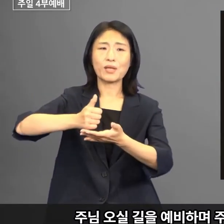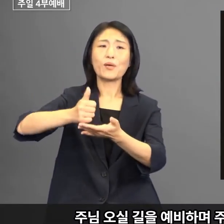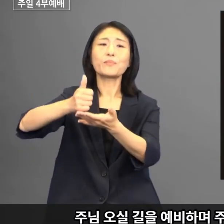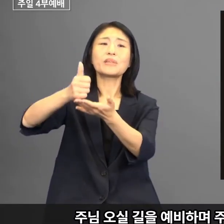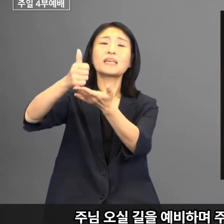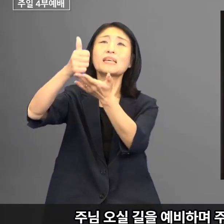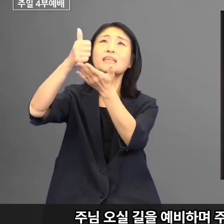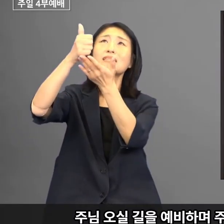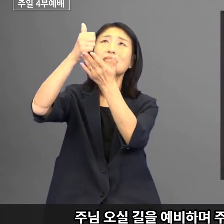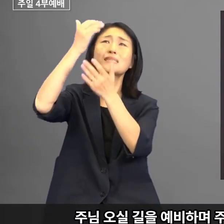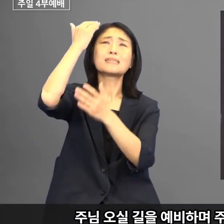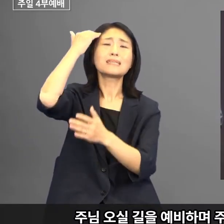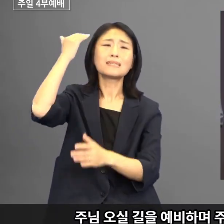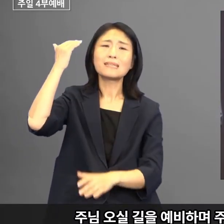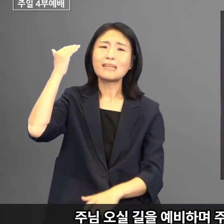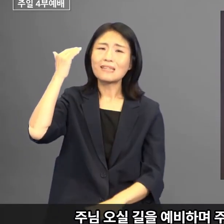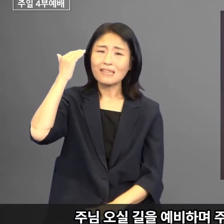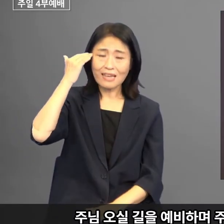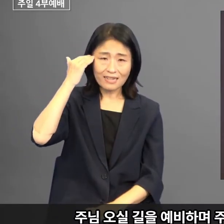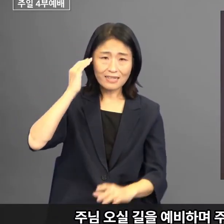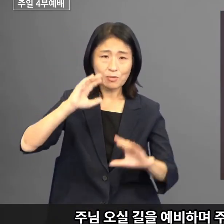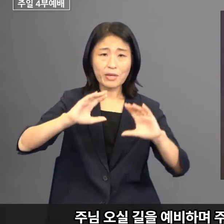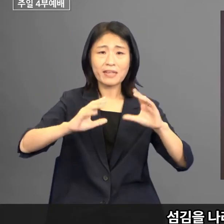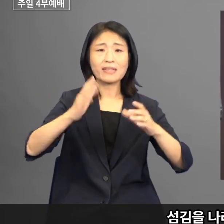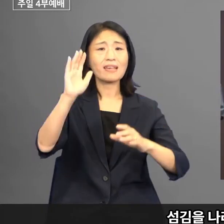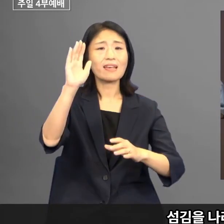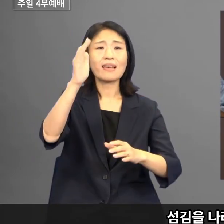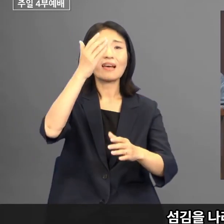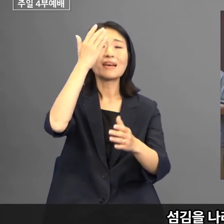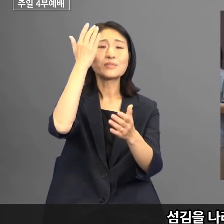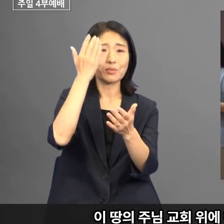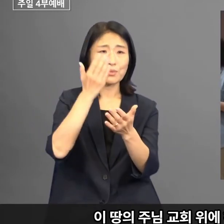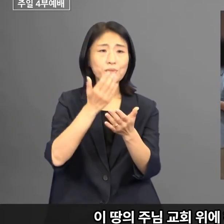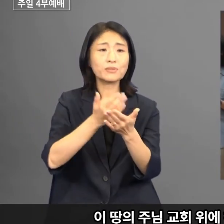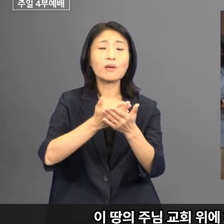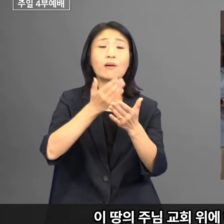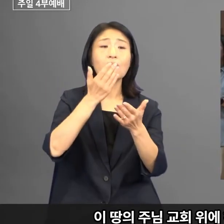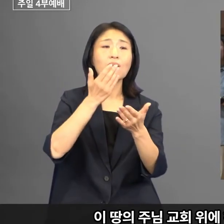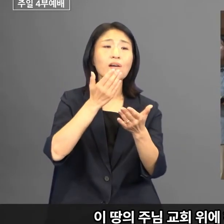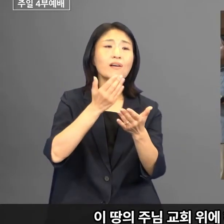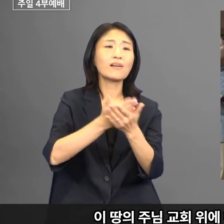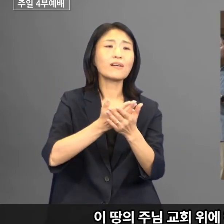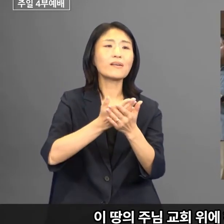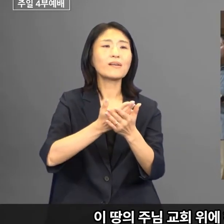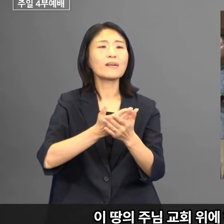주님만 섬기는 나라 되게. 이 땅에 주님 교회 위에,